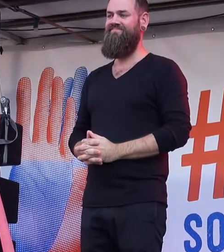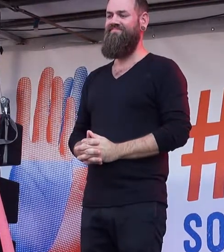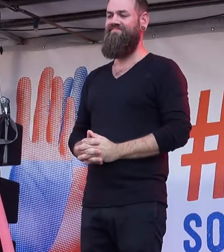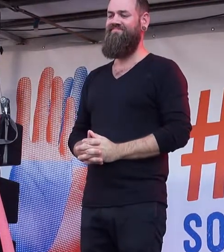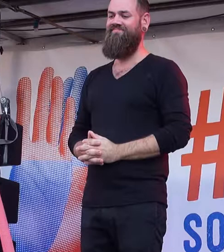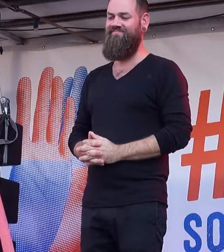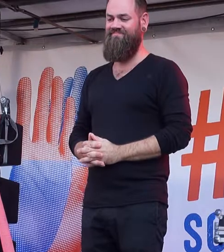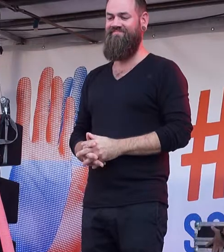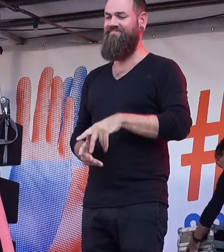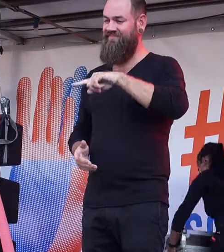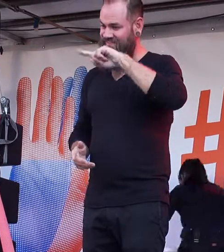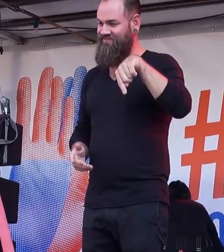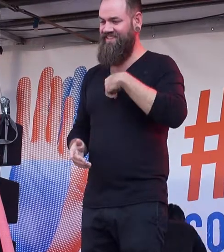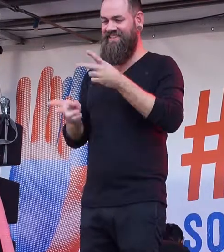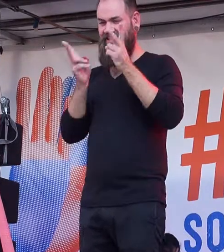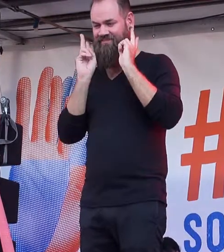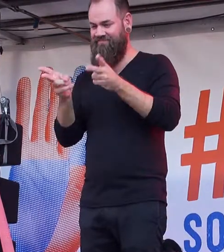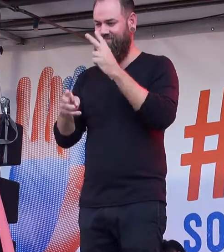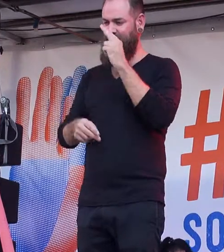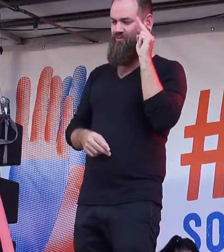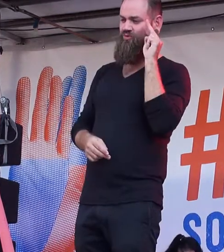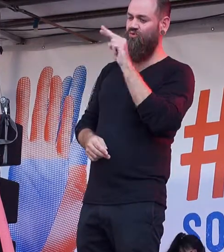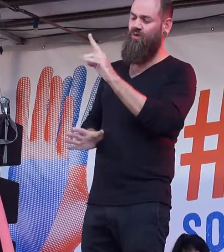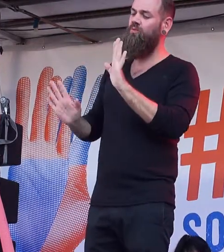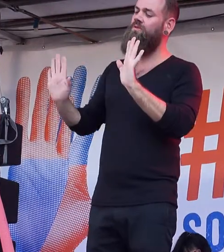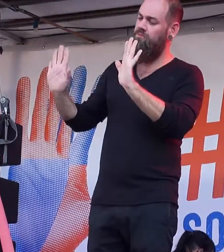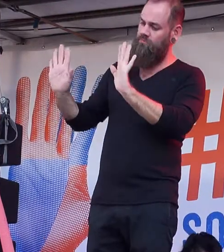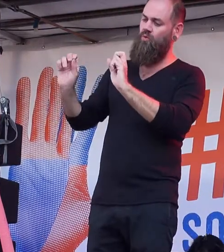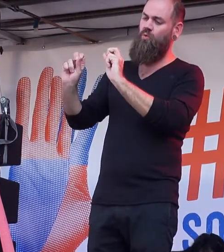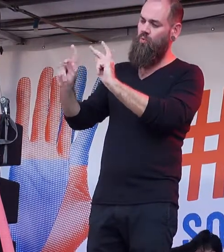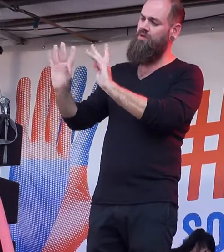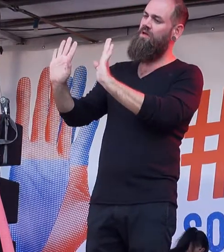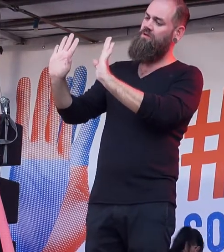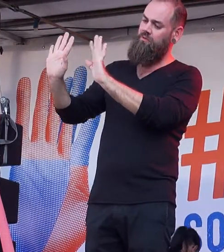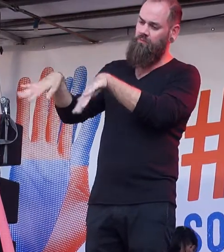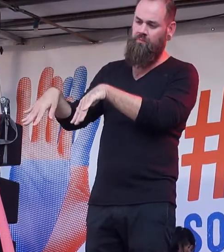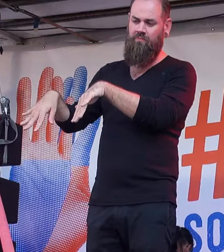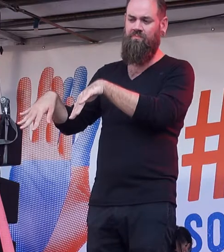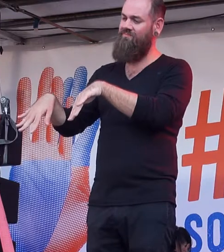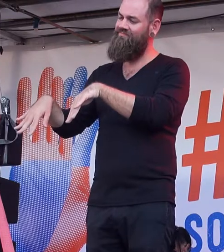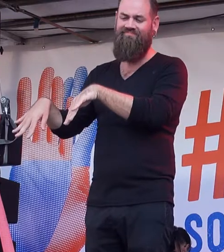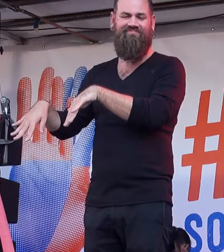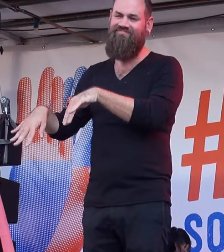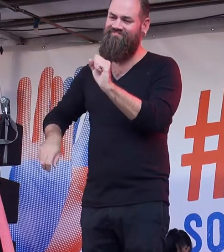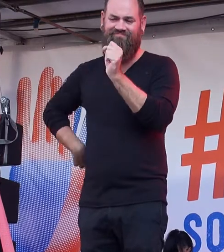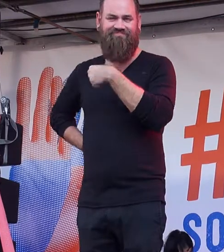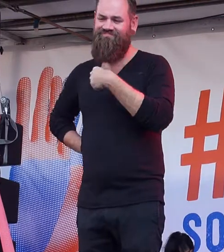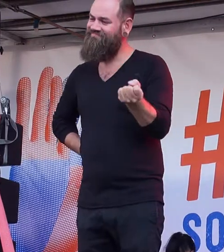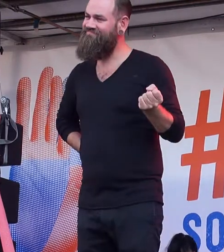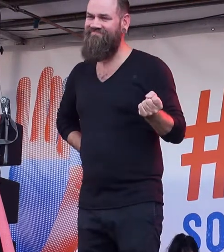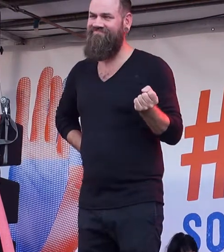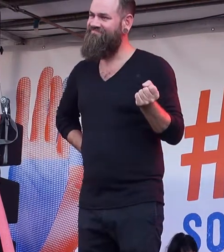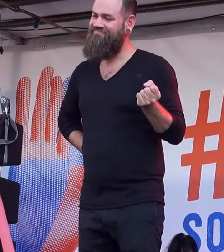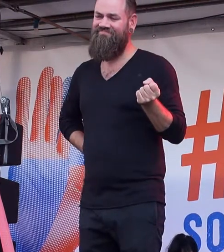Wir dürfen nicht zusehen und nicht schweigend beobachten, wenn der Rechtsruck in unserem Land weiter vorangeht. Denn